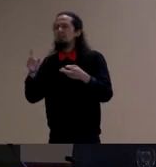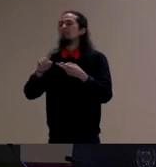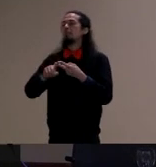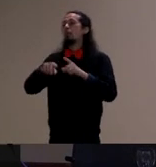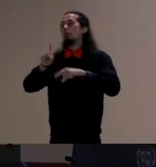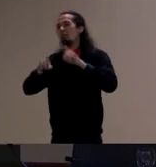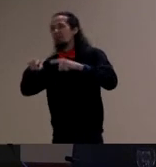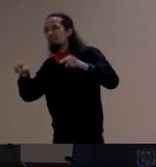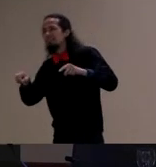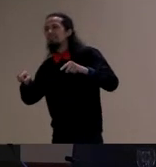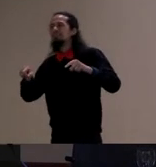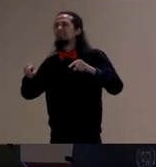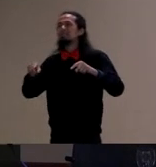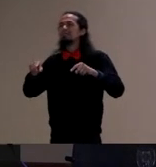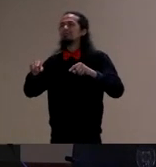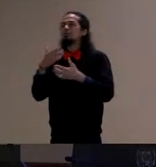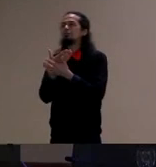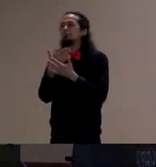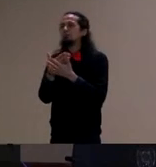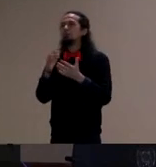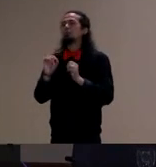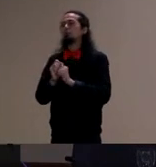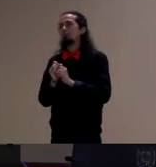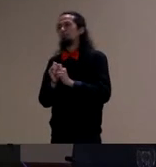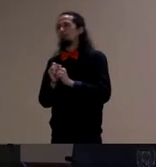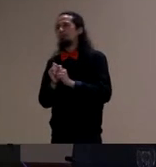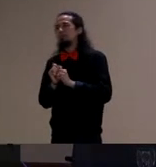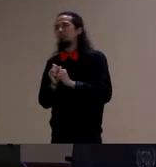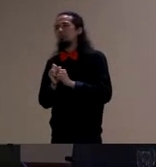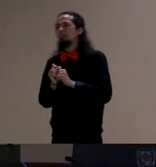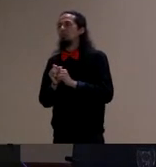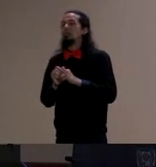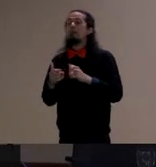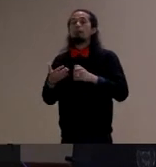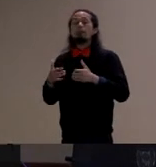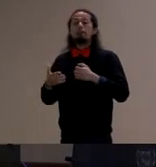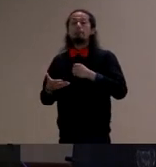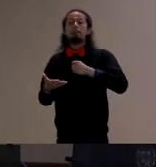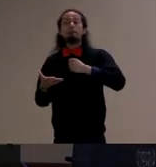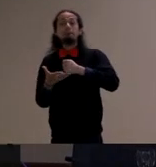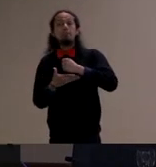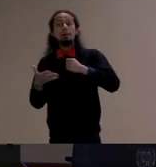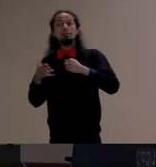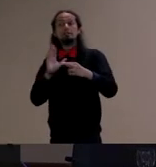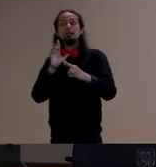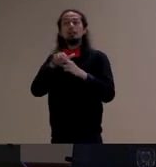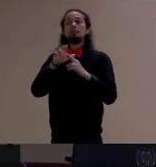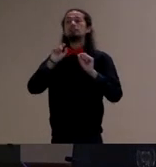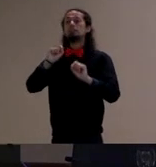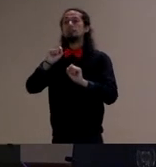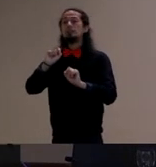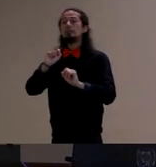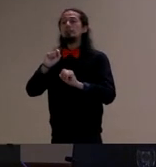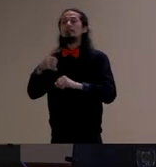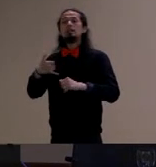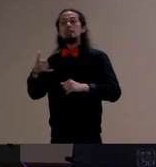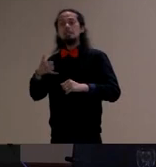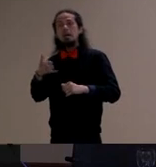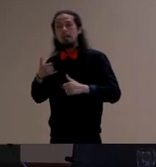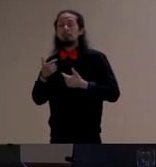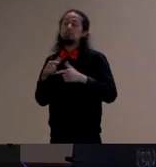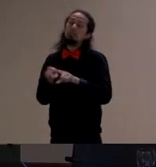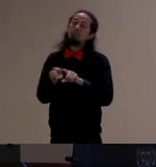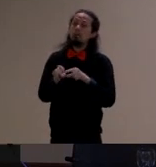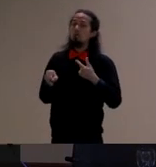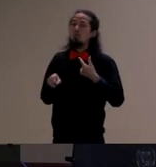de estudos grupos não-seriados é com base na idade na competência e em outros critérios ou por forma